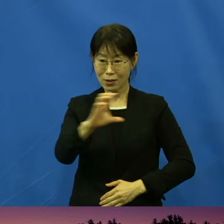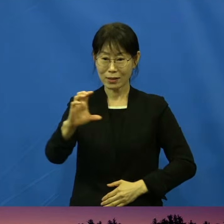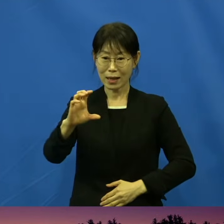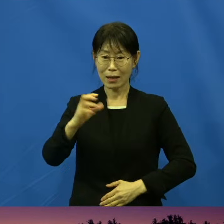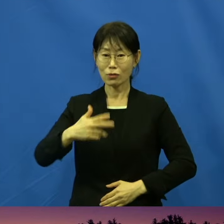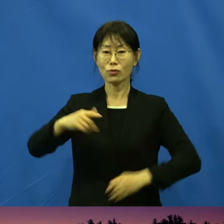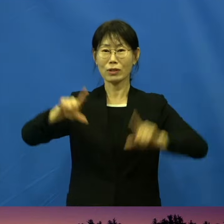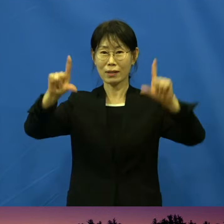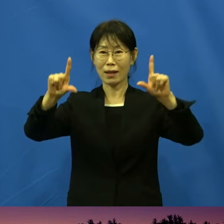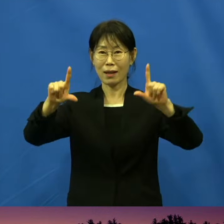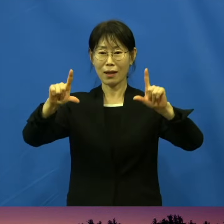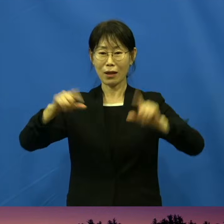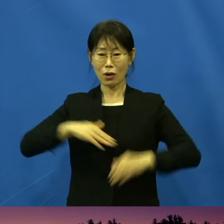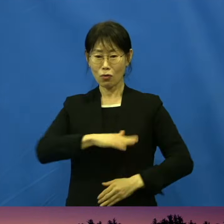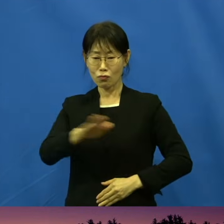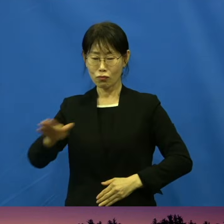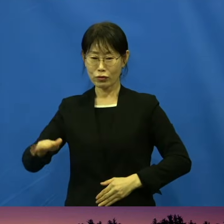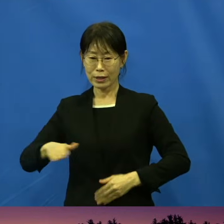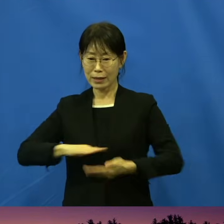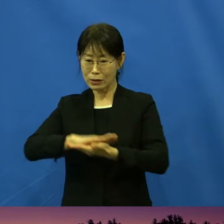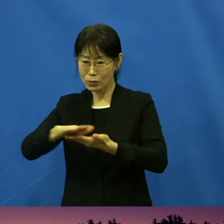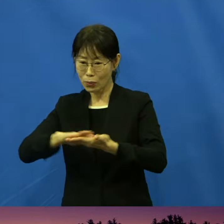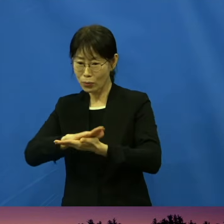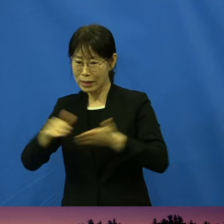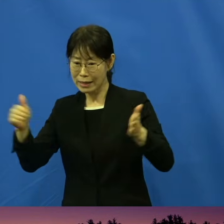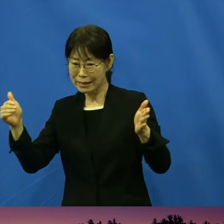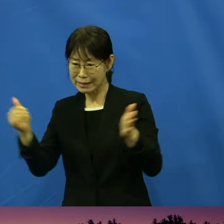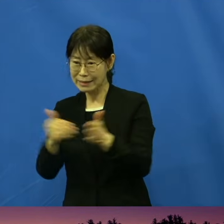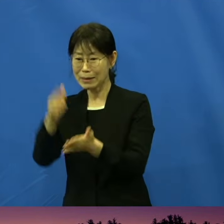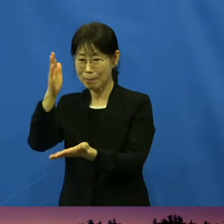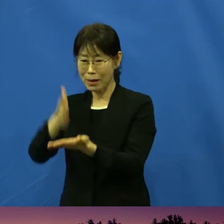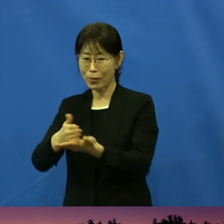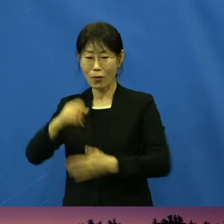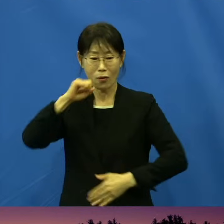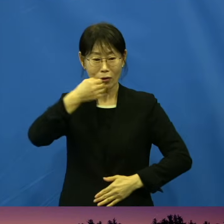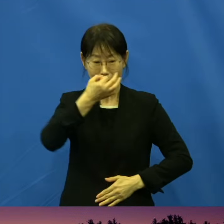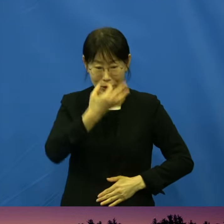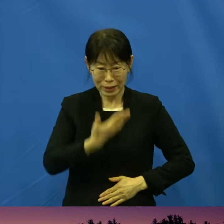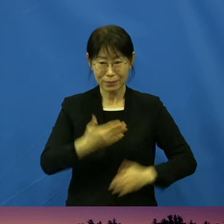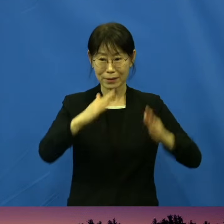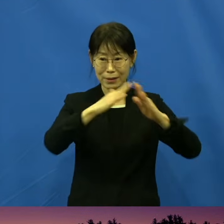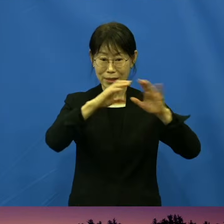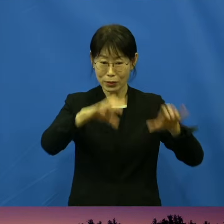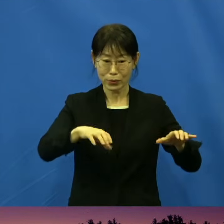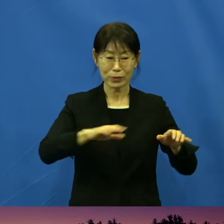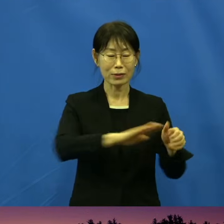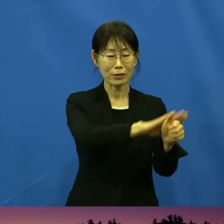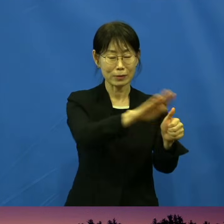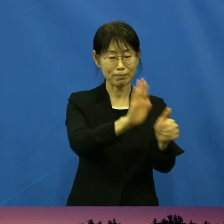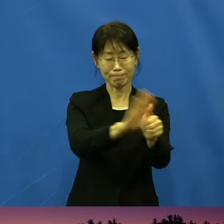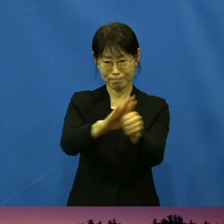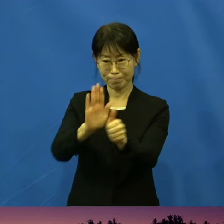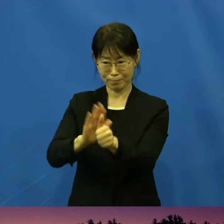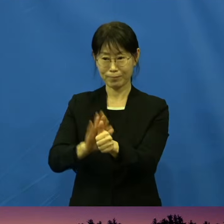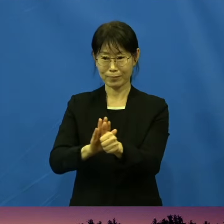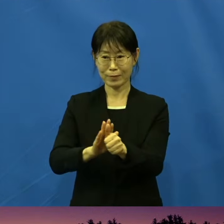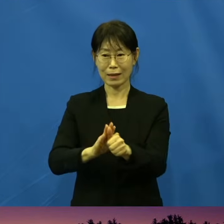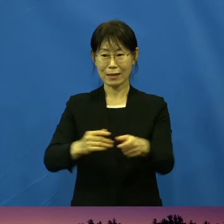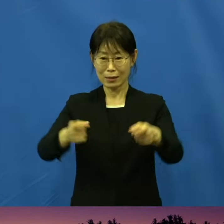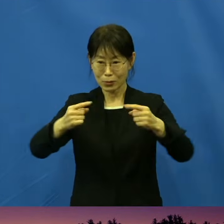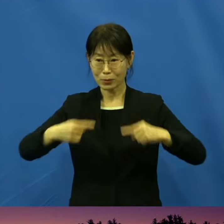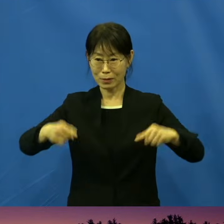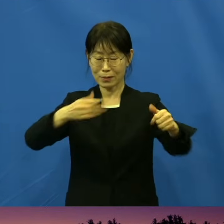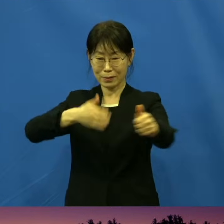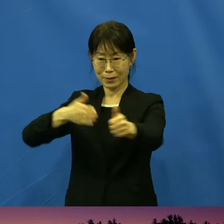이웃도 우리지만 우리 주변에 어려운 이웃들을 돕는 일에 여러분들 마음을 많이 모아주시기를 바랍니다. 자,